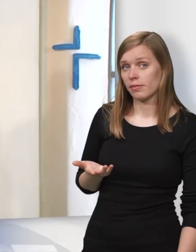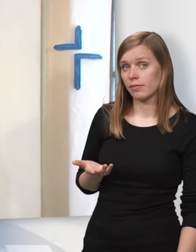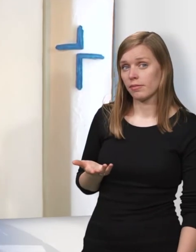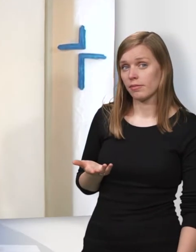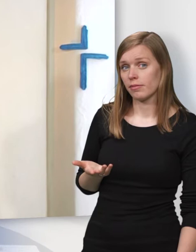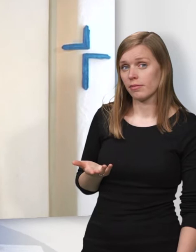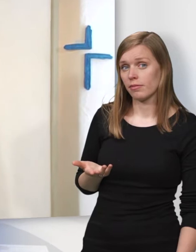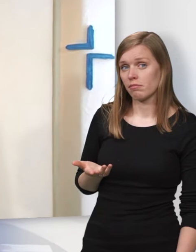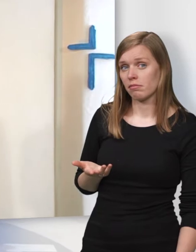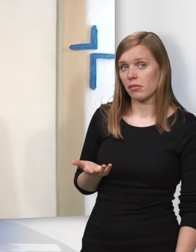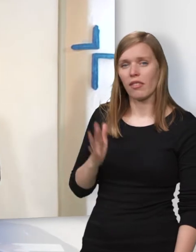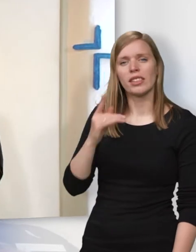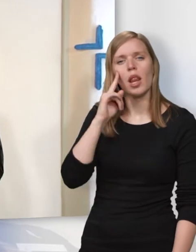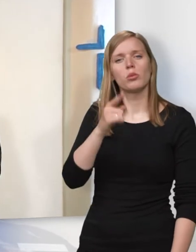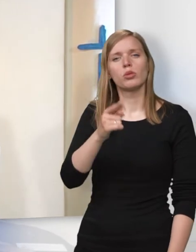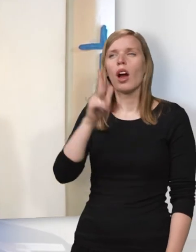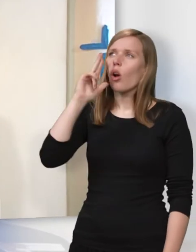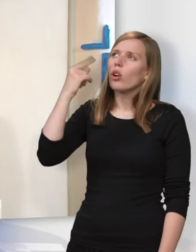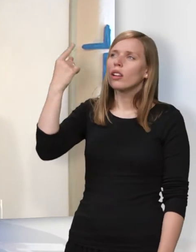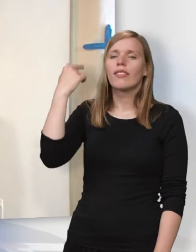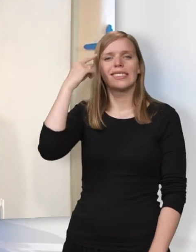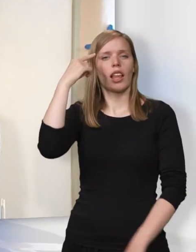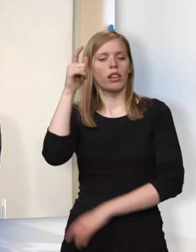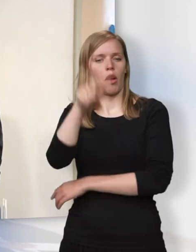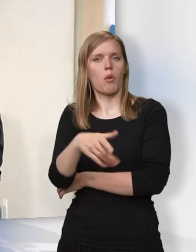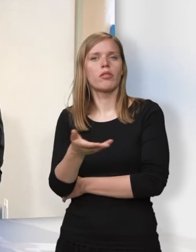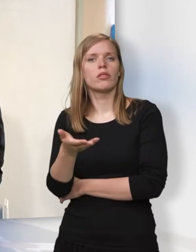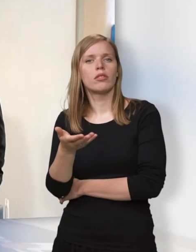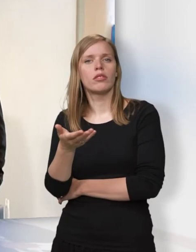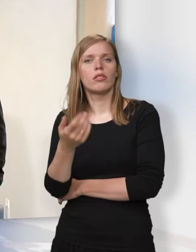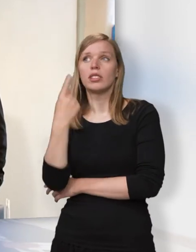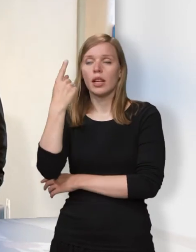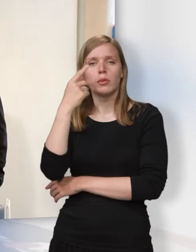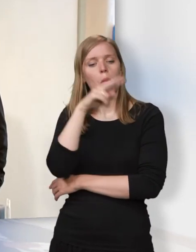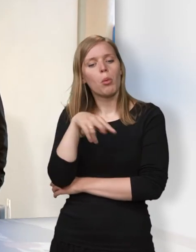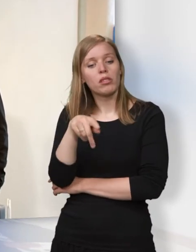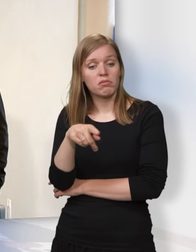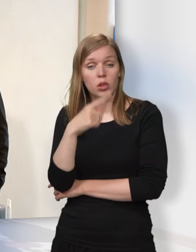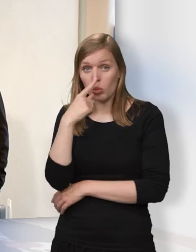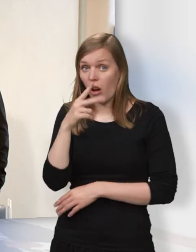Was denken Sie, wie Gott über uns denkt? Wenn er uns so sieht, sind wir sein Ansichtsexemplar?